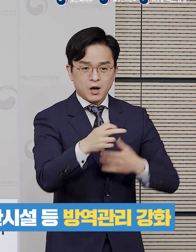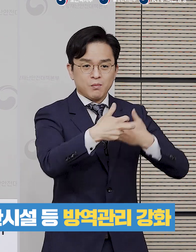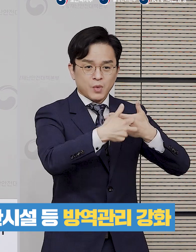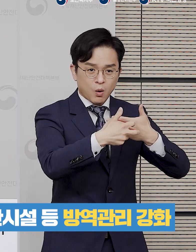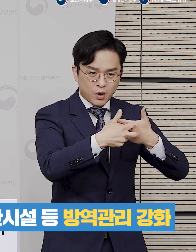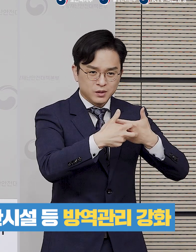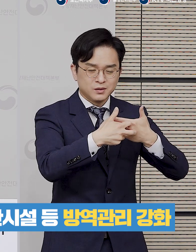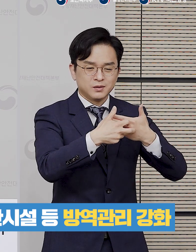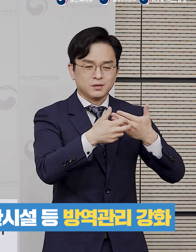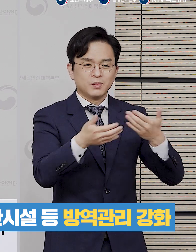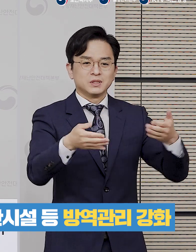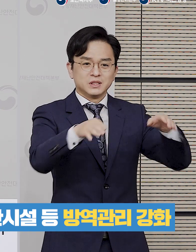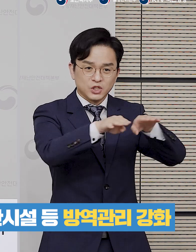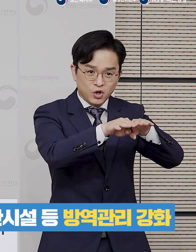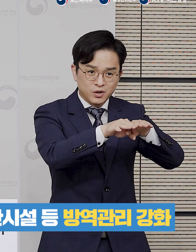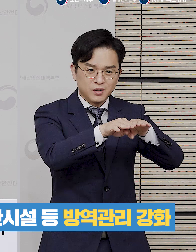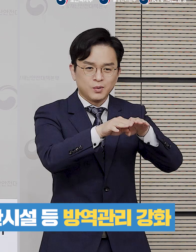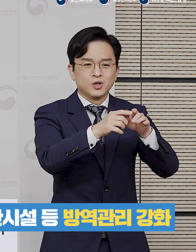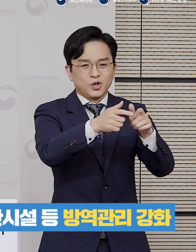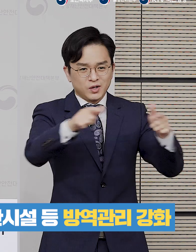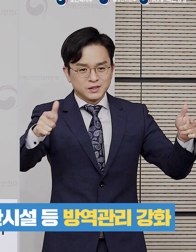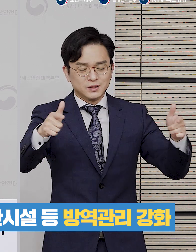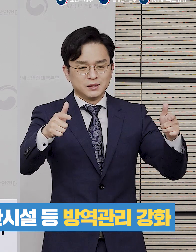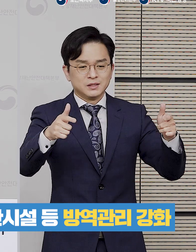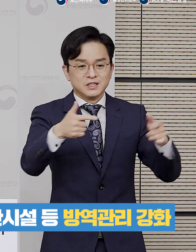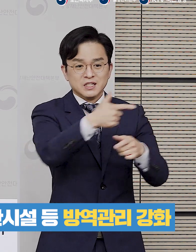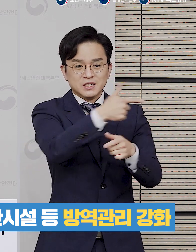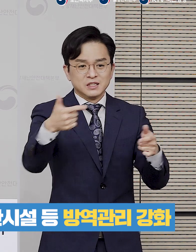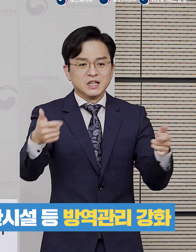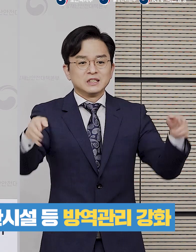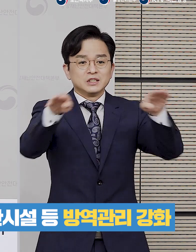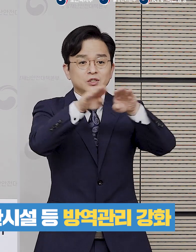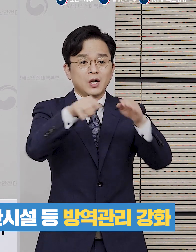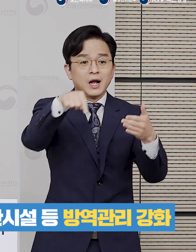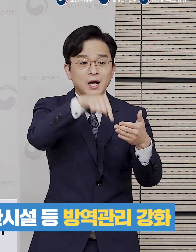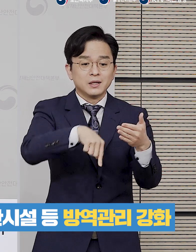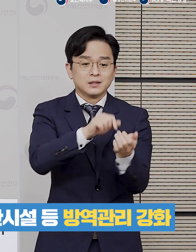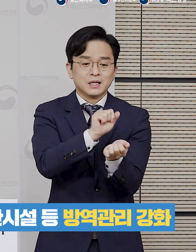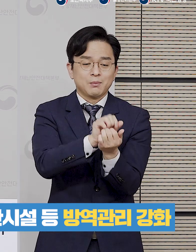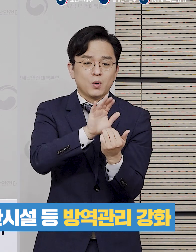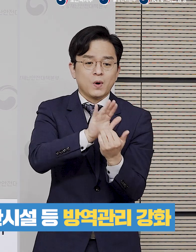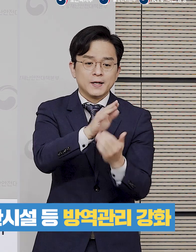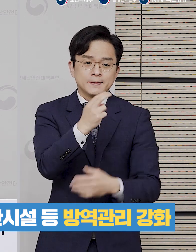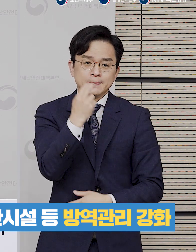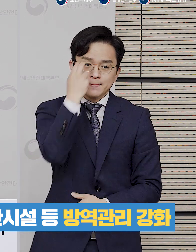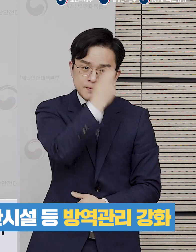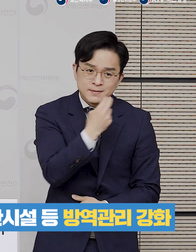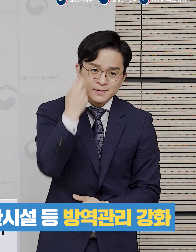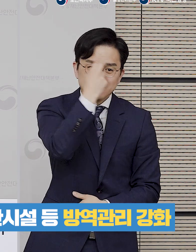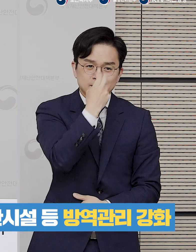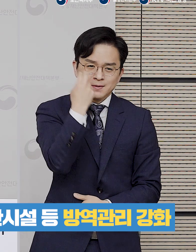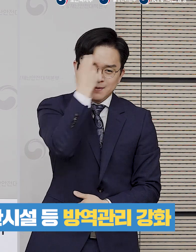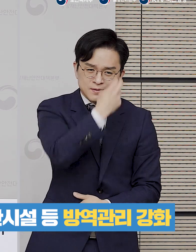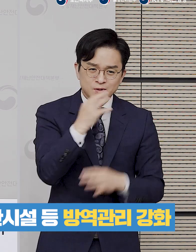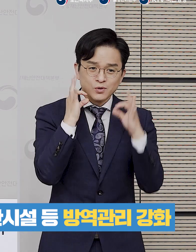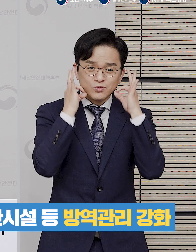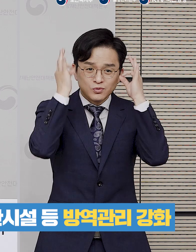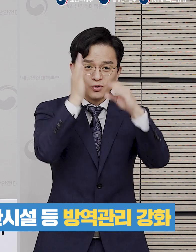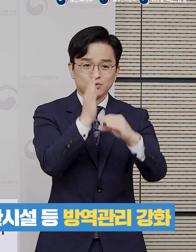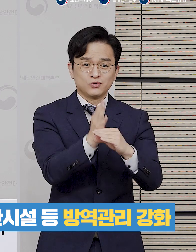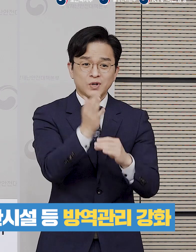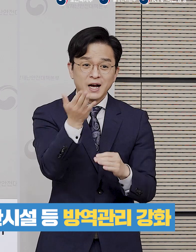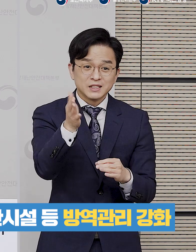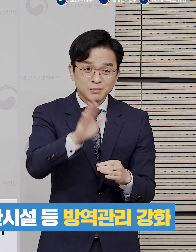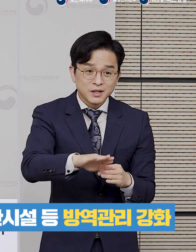요양병원, 요양시설 등과 같이 집단시설에 대한 방역관리를 강화하고 있습니다. 그러나